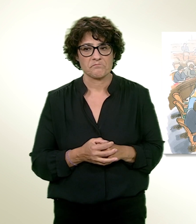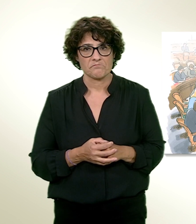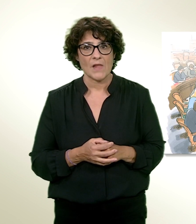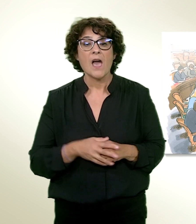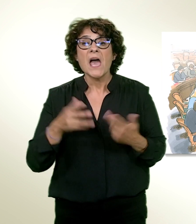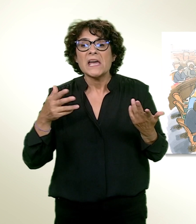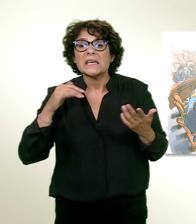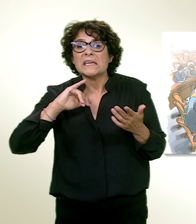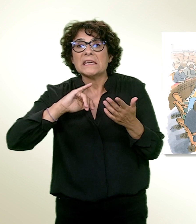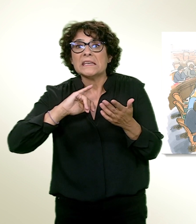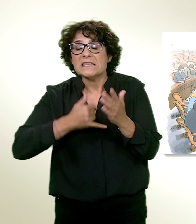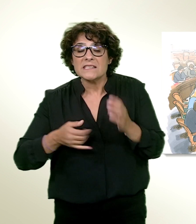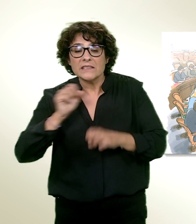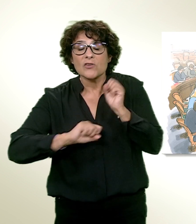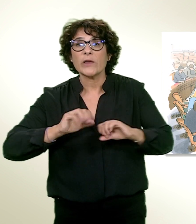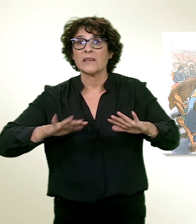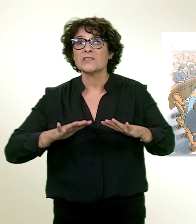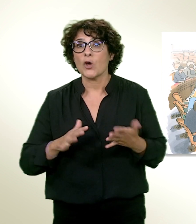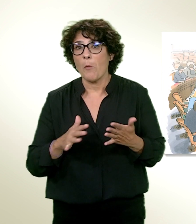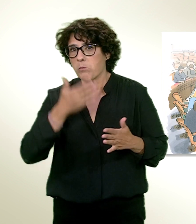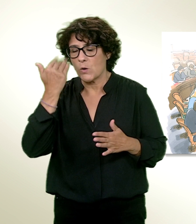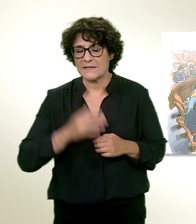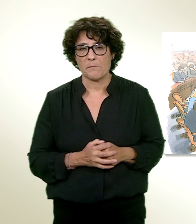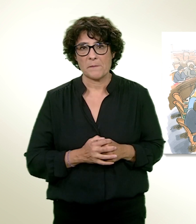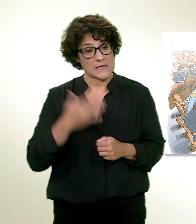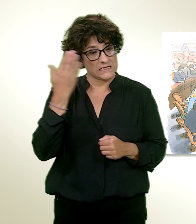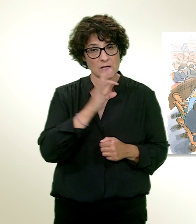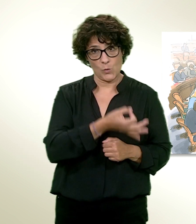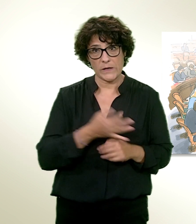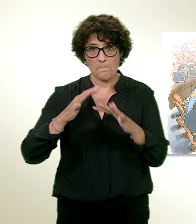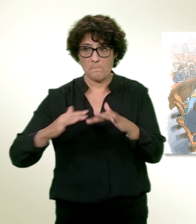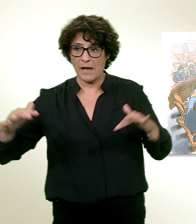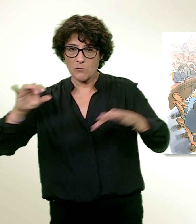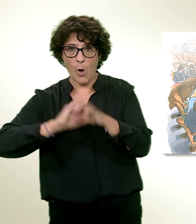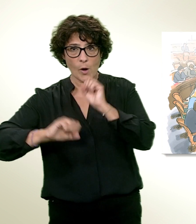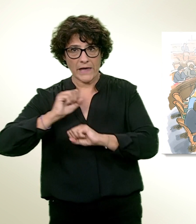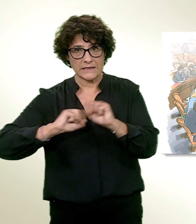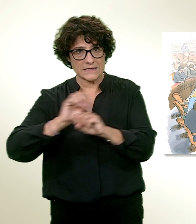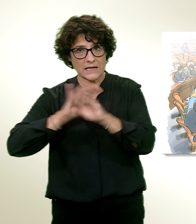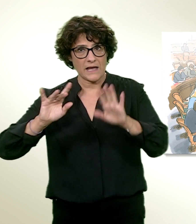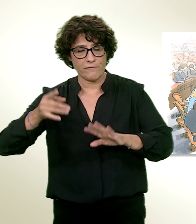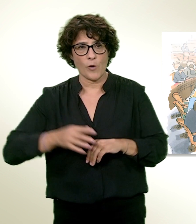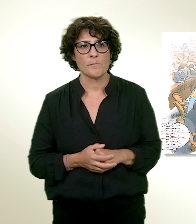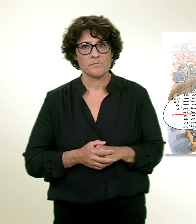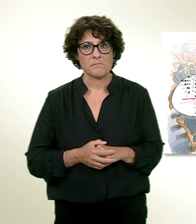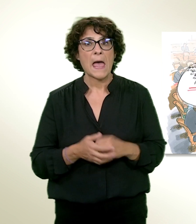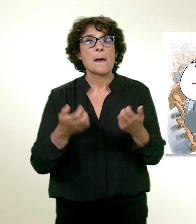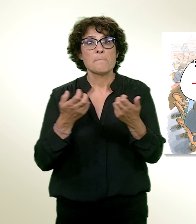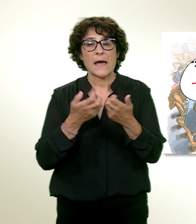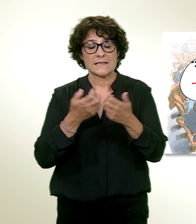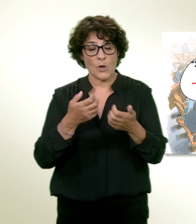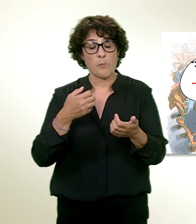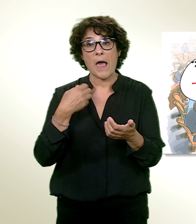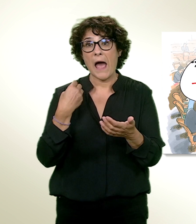l'initiative serait mise en œuvre. En cas de oui, le Parlement devrait clarifier différents points. Par exemple, au-delà de quel montant